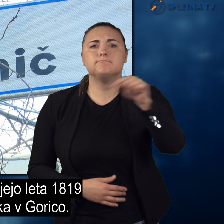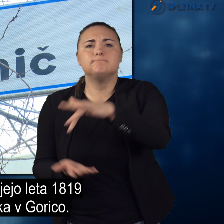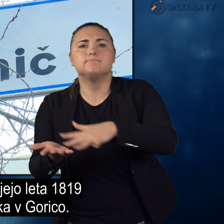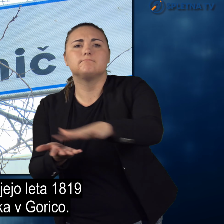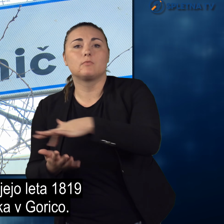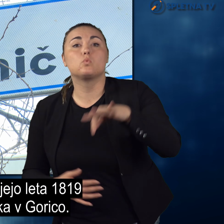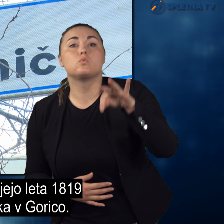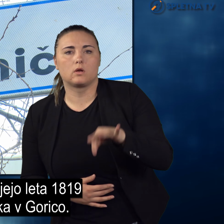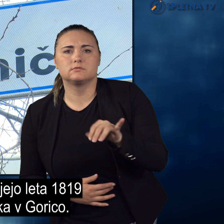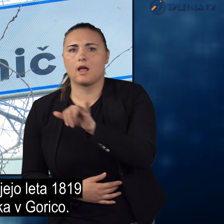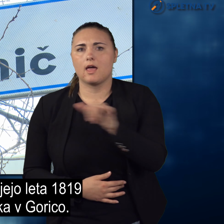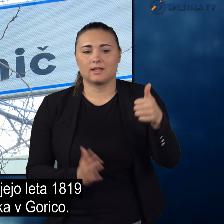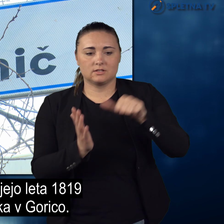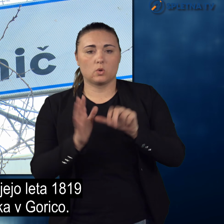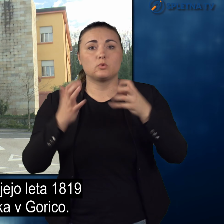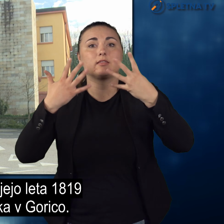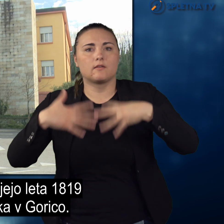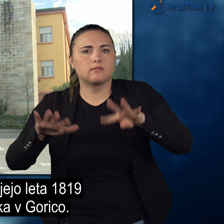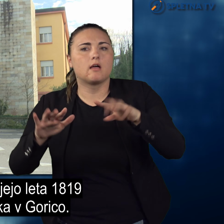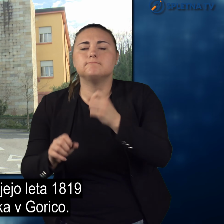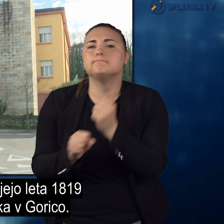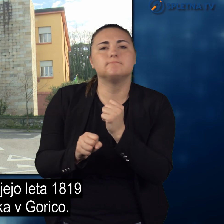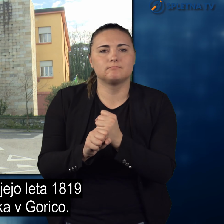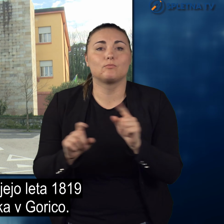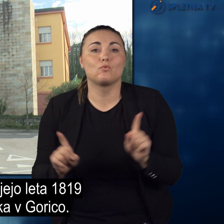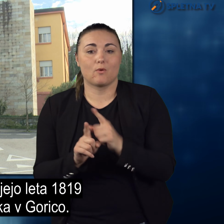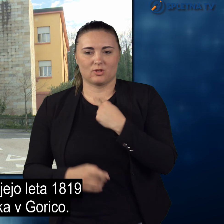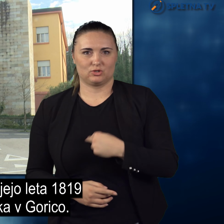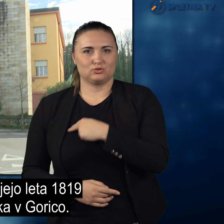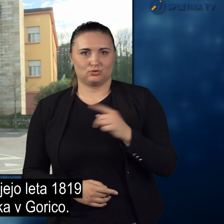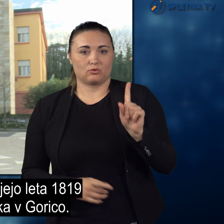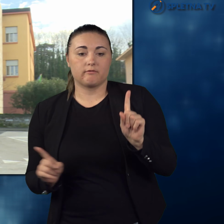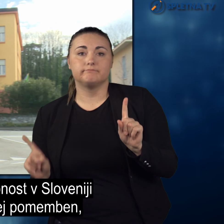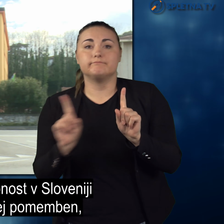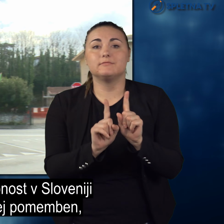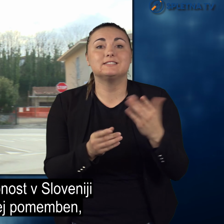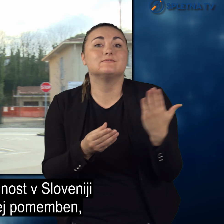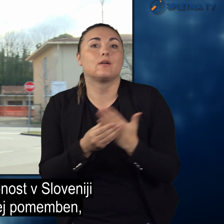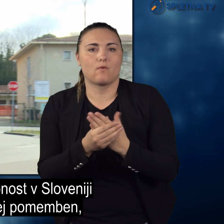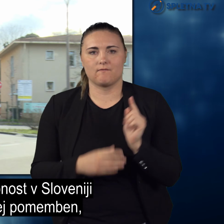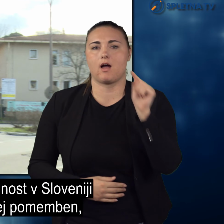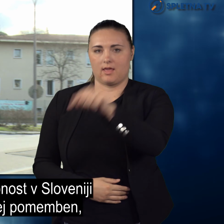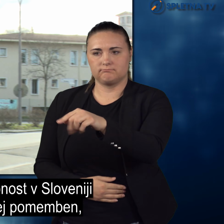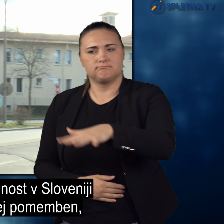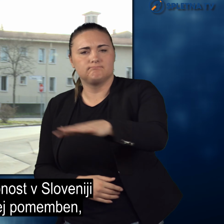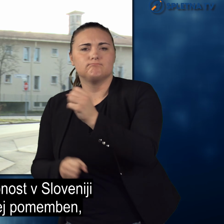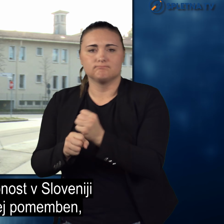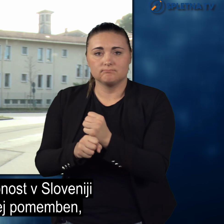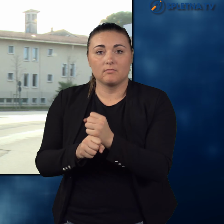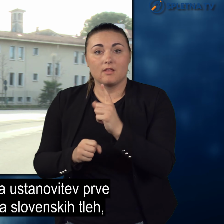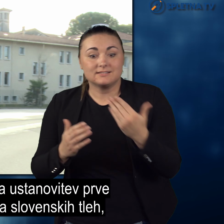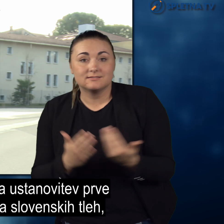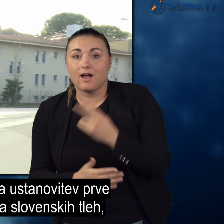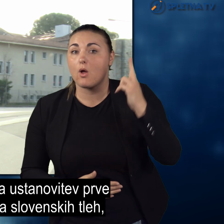Staniča pošljejo leta 1819 za kanonika v Gorico. Za gluho skupnost v Sloveniji je še